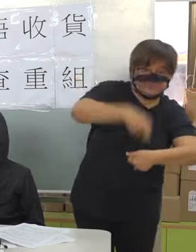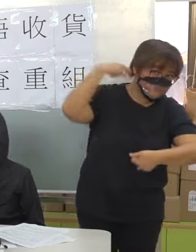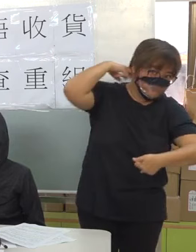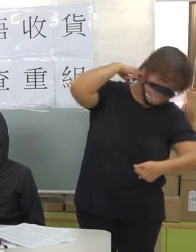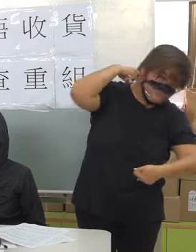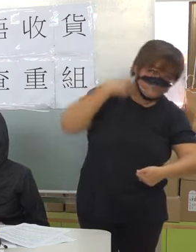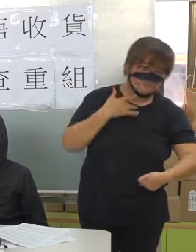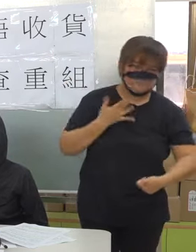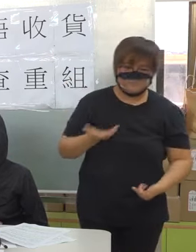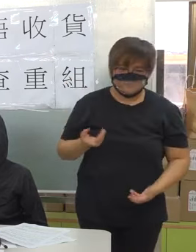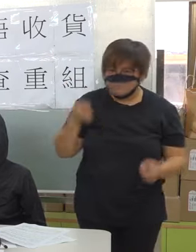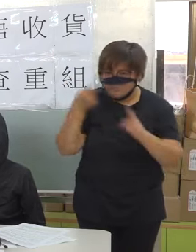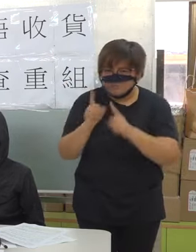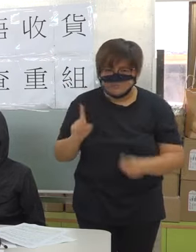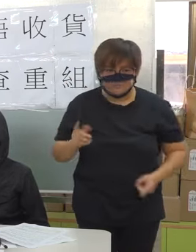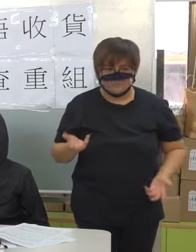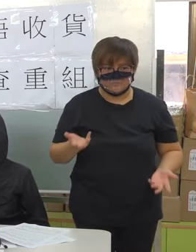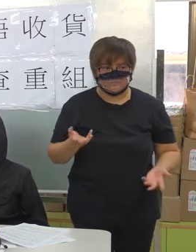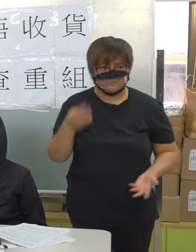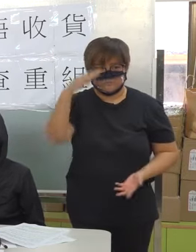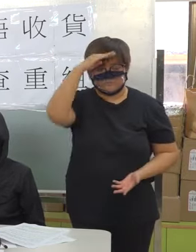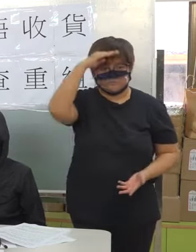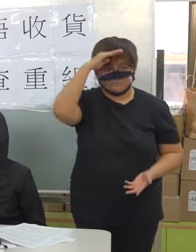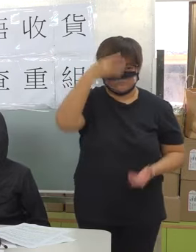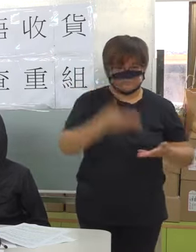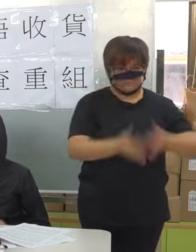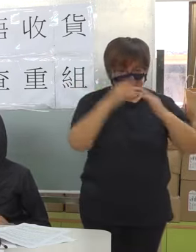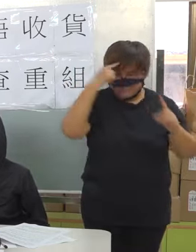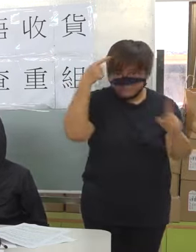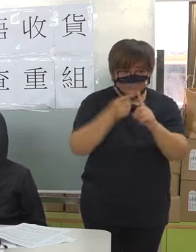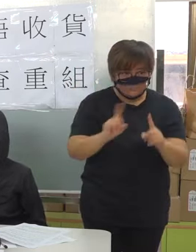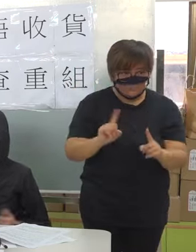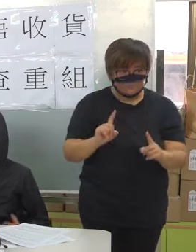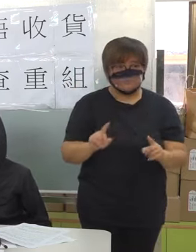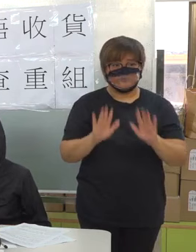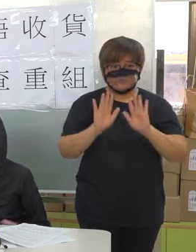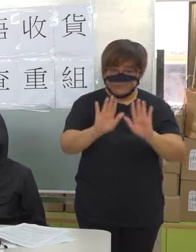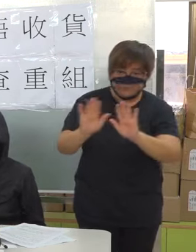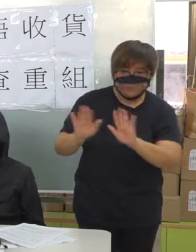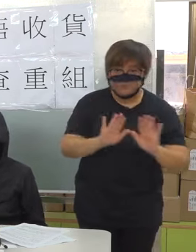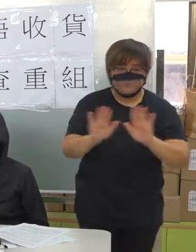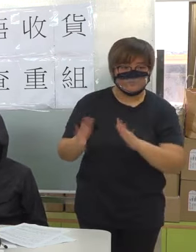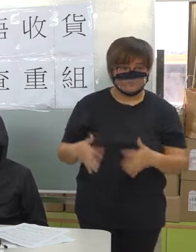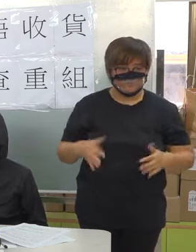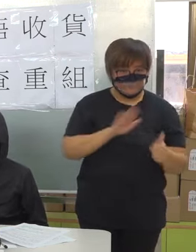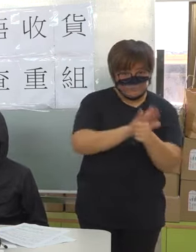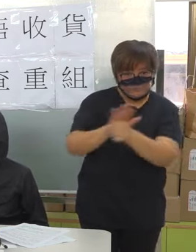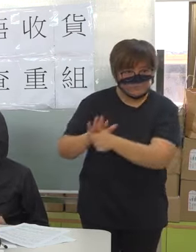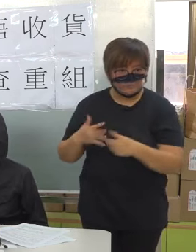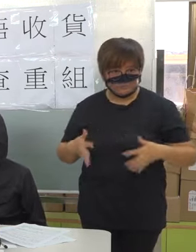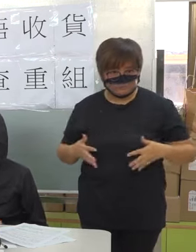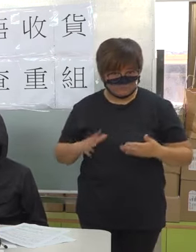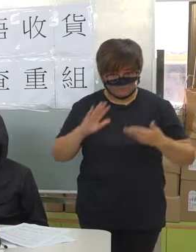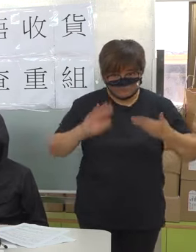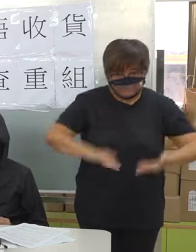麼？就是你服務社會服務人民，而不是當我們是仇人，這個是第一點啦。而第二點就是在個